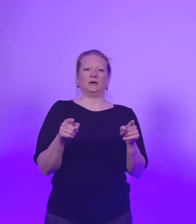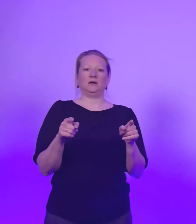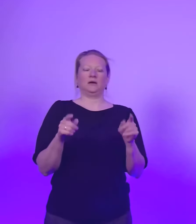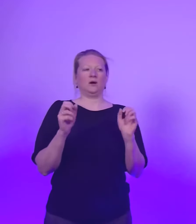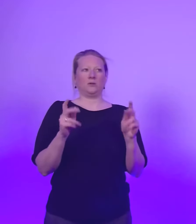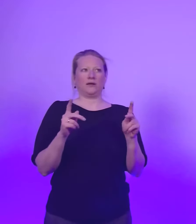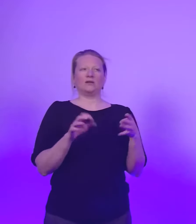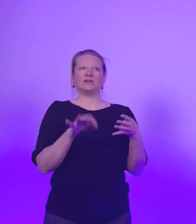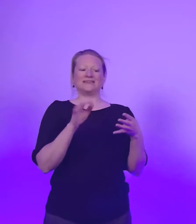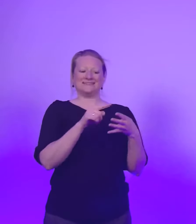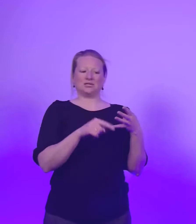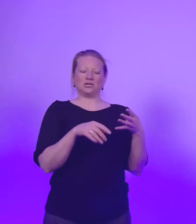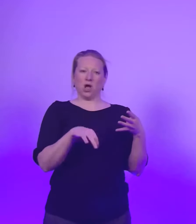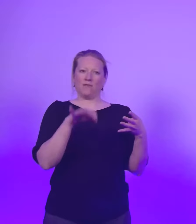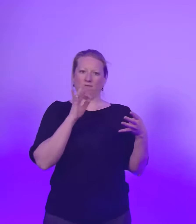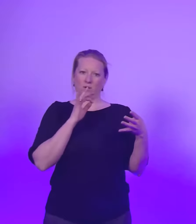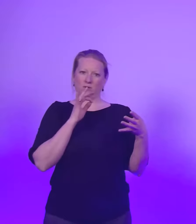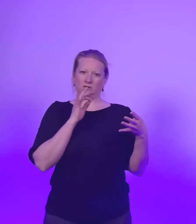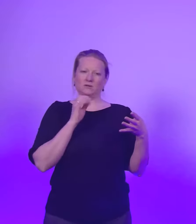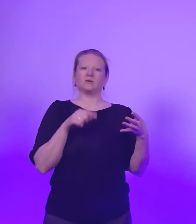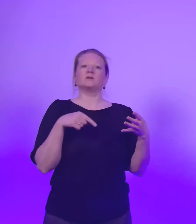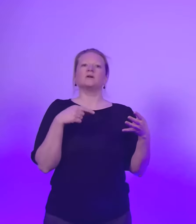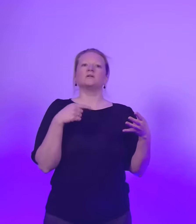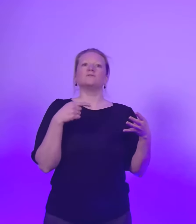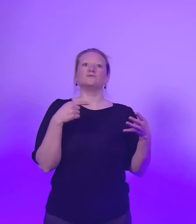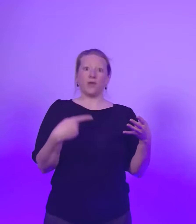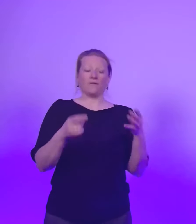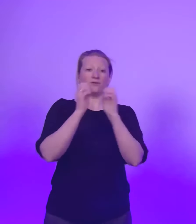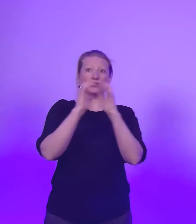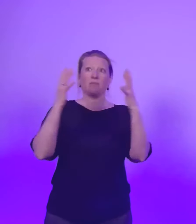antwoord en prik de ballon. Oh.